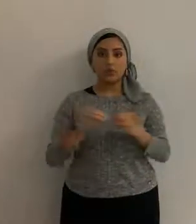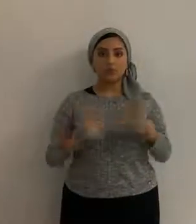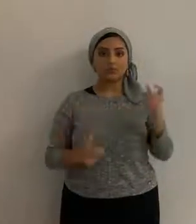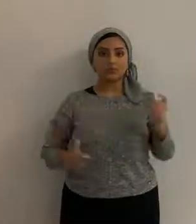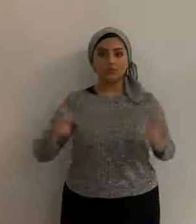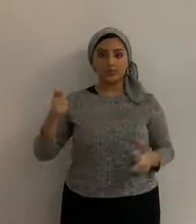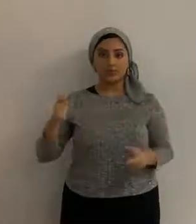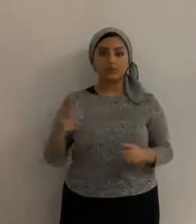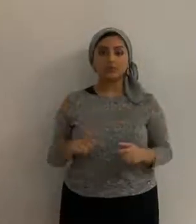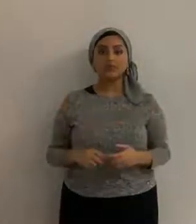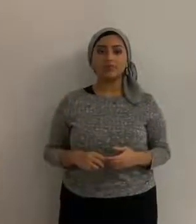y esto,